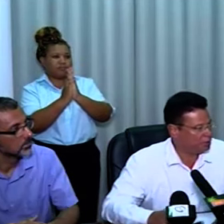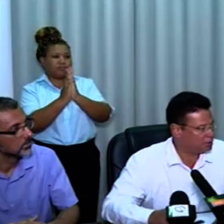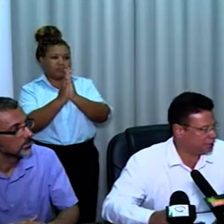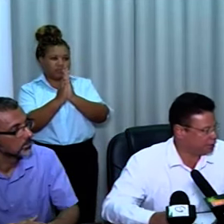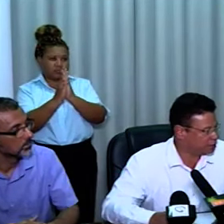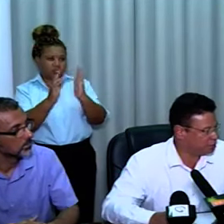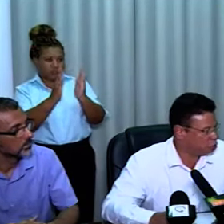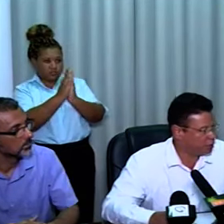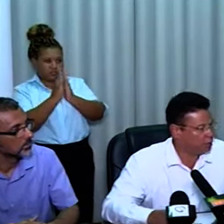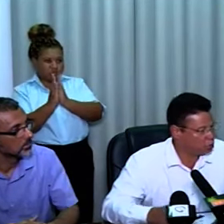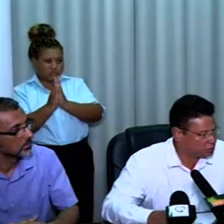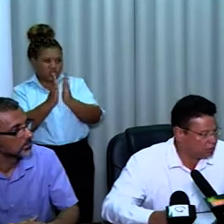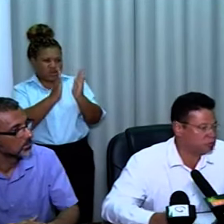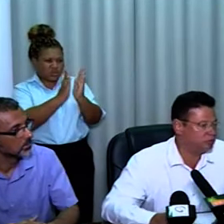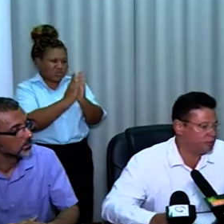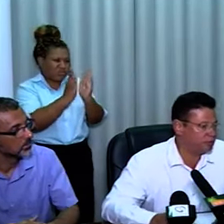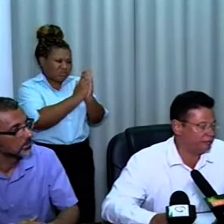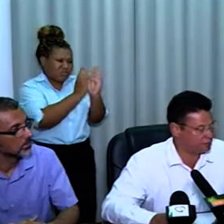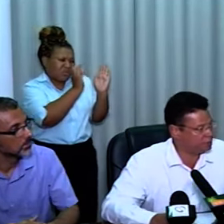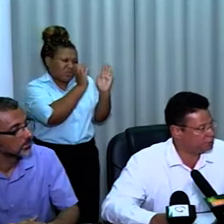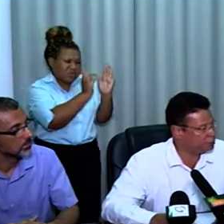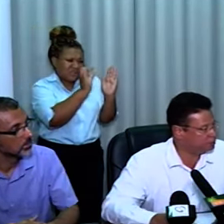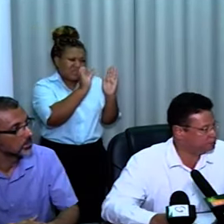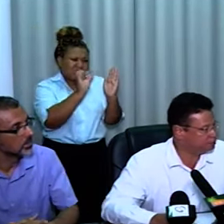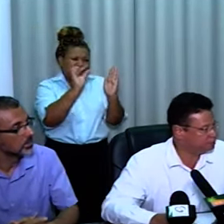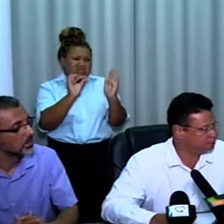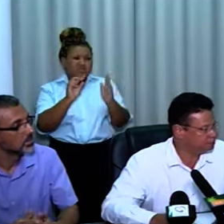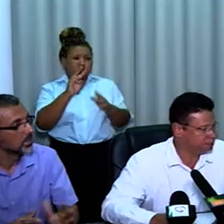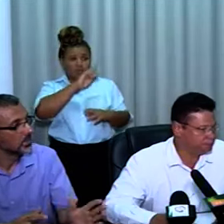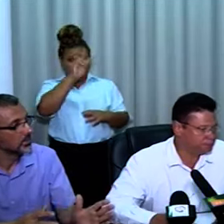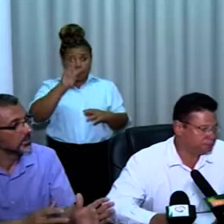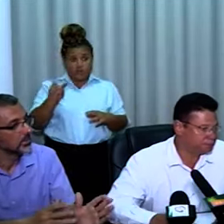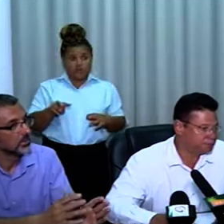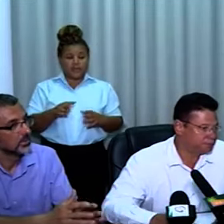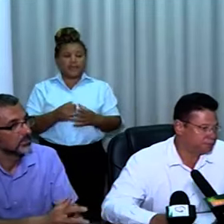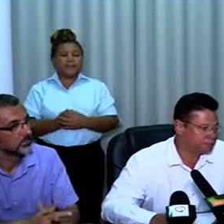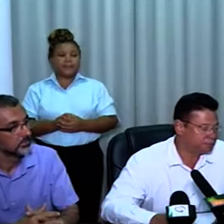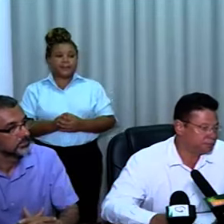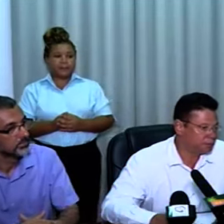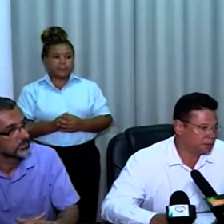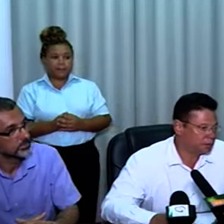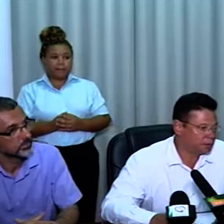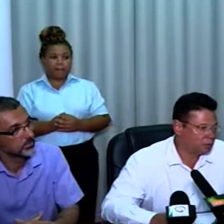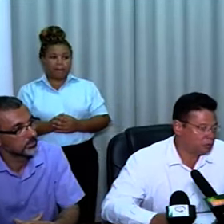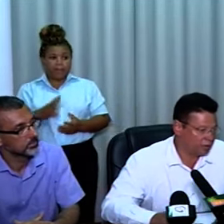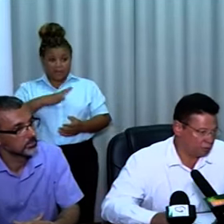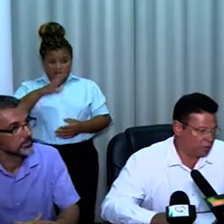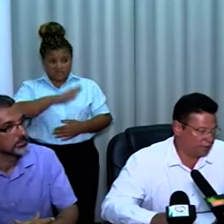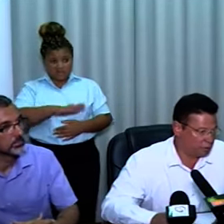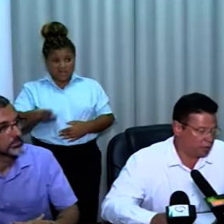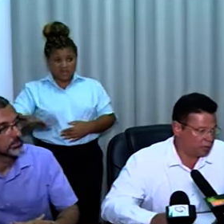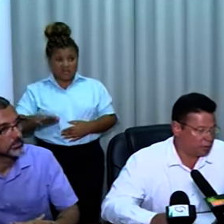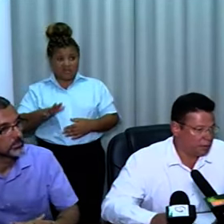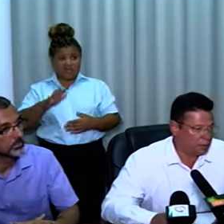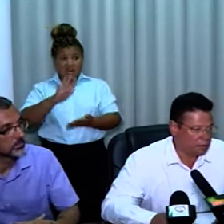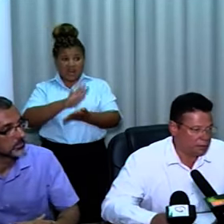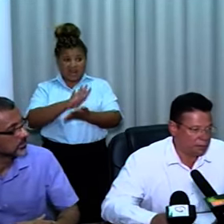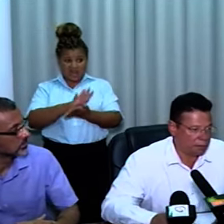pas prendre ça à risque, nous pouvons aussi faire suivi avec ce monde. Oui. Ça va bien. Le savon, l'avion,